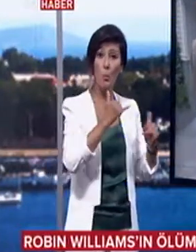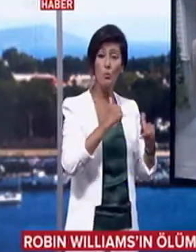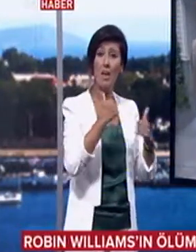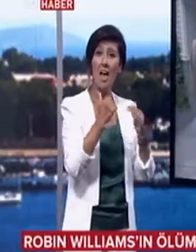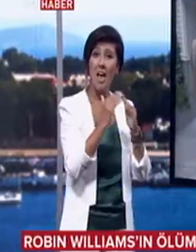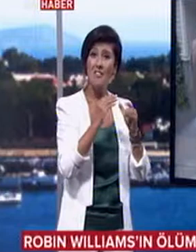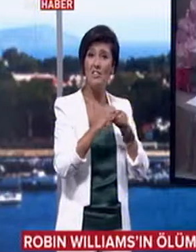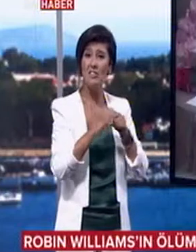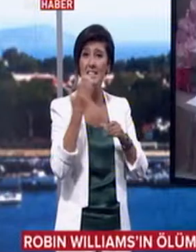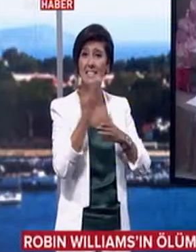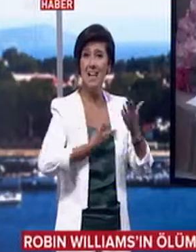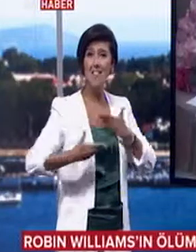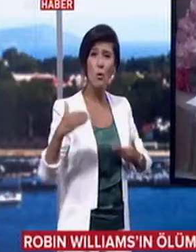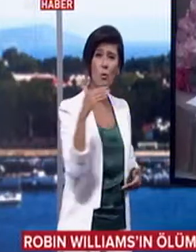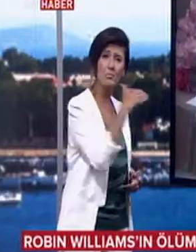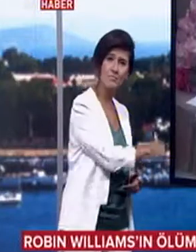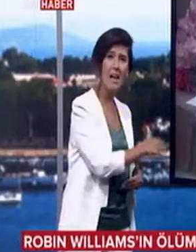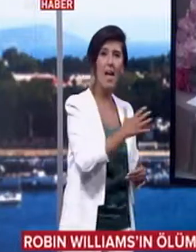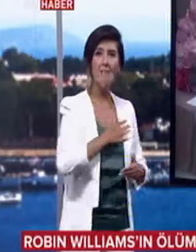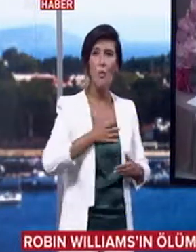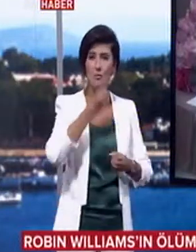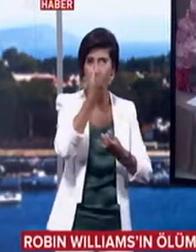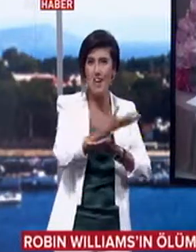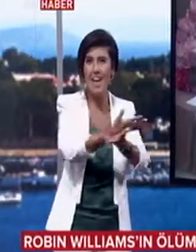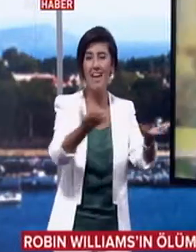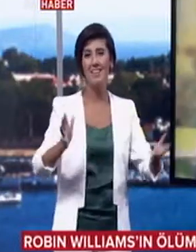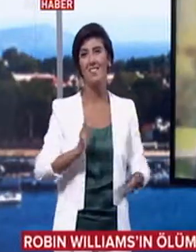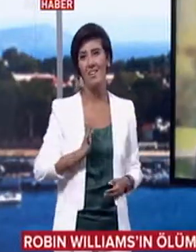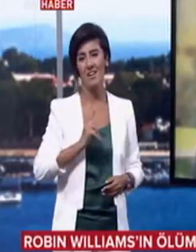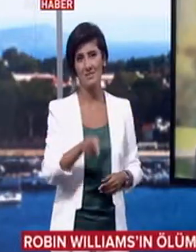evi sevenlerinin akınına uğruyor, evinin önüne çiçekler bırakılıyor.